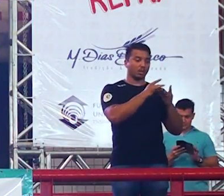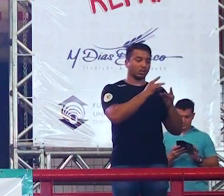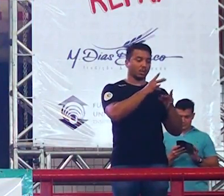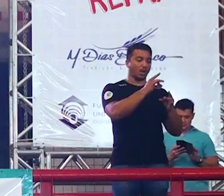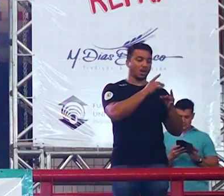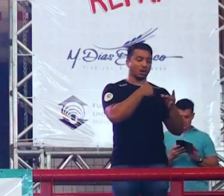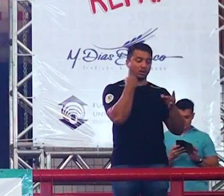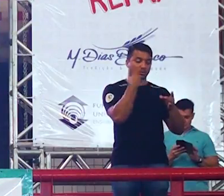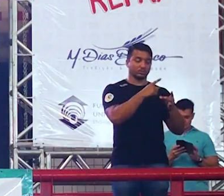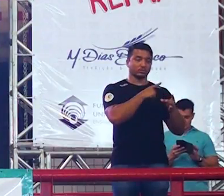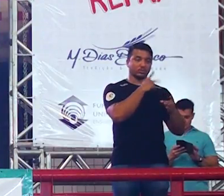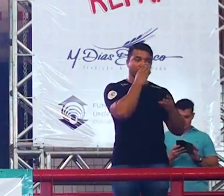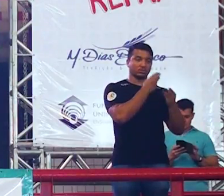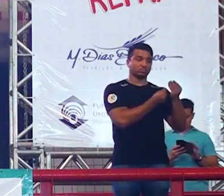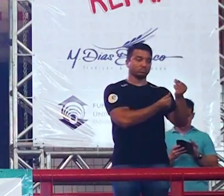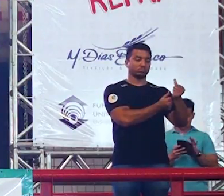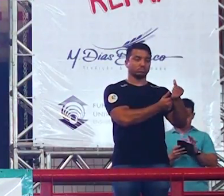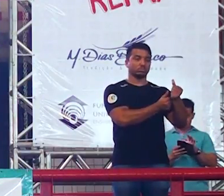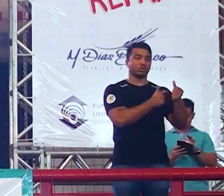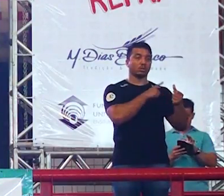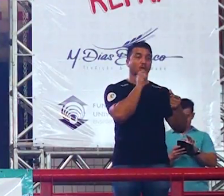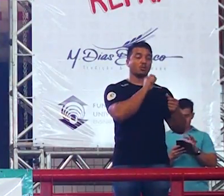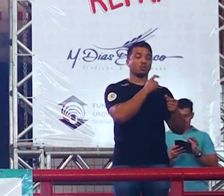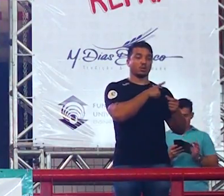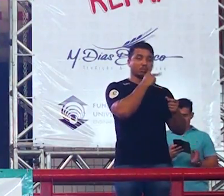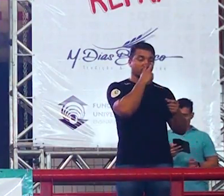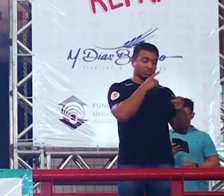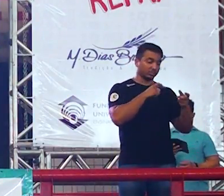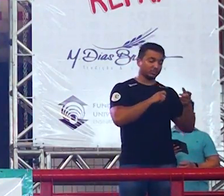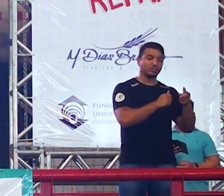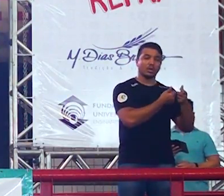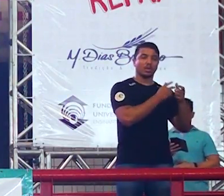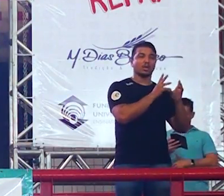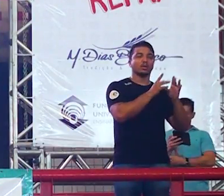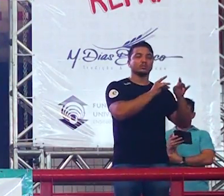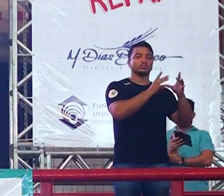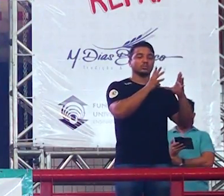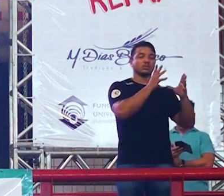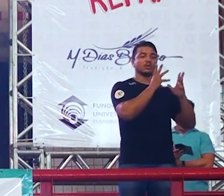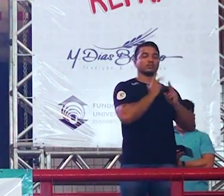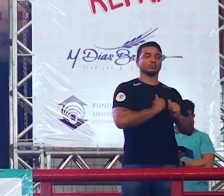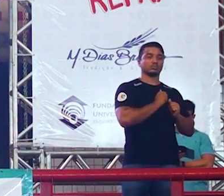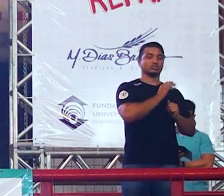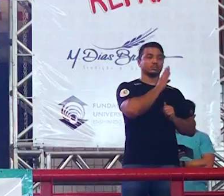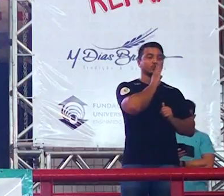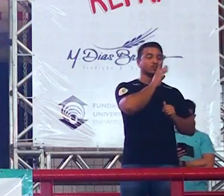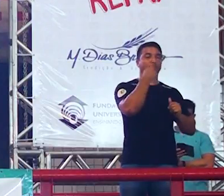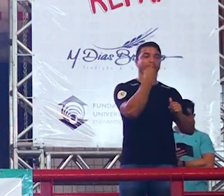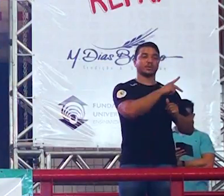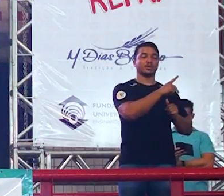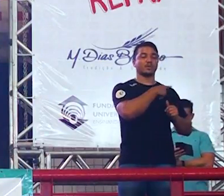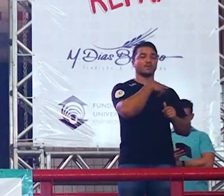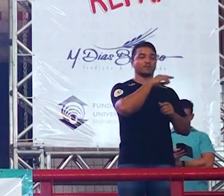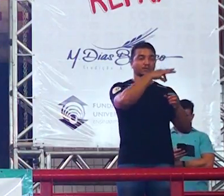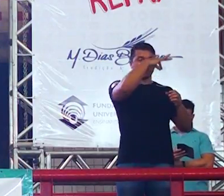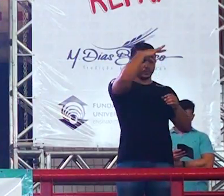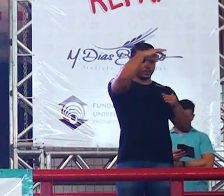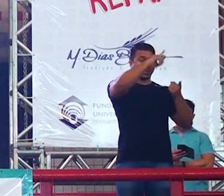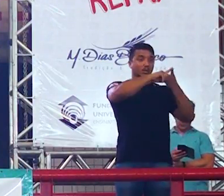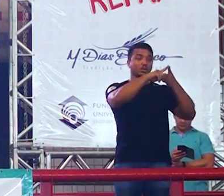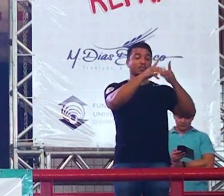leitoso e alcalino. Contribui para neutralizar a acidez das secreções vaginais e além de promover um aumento